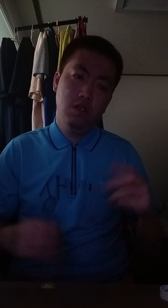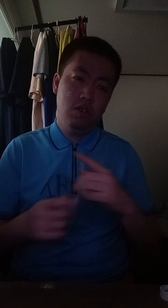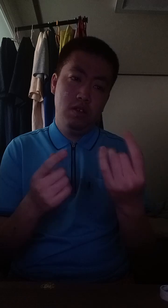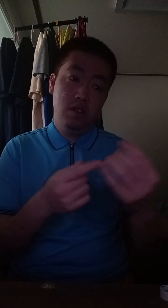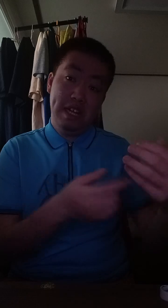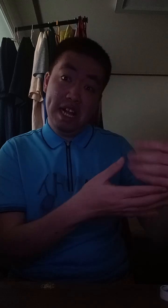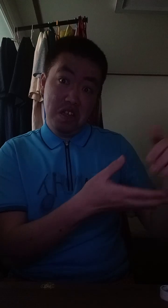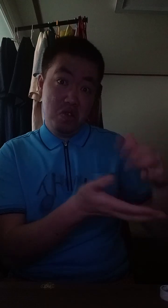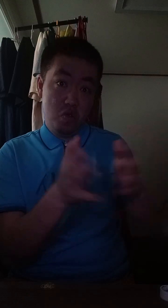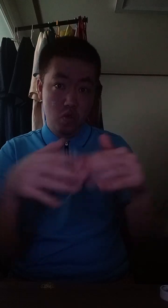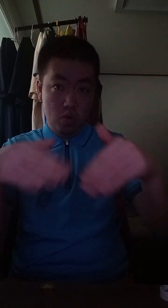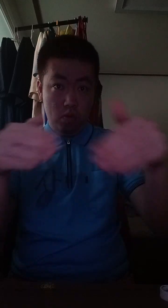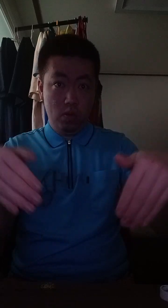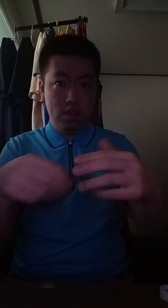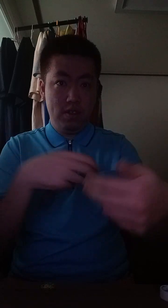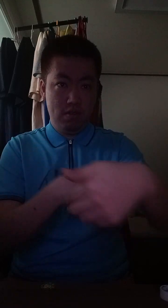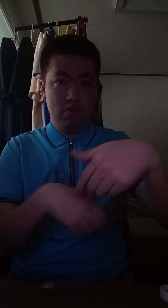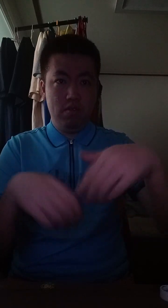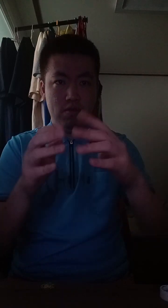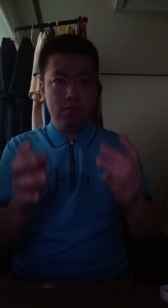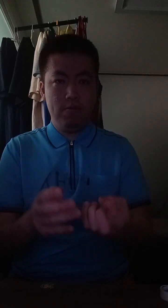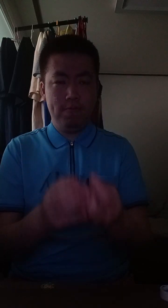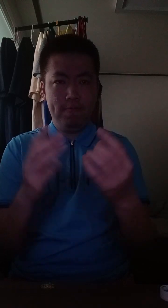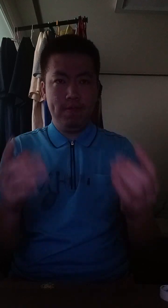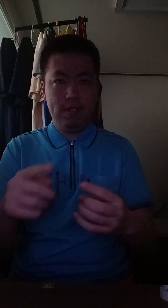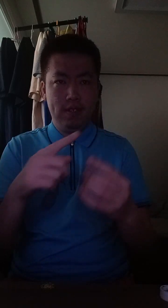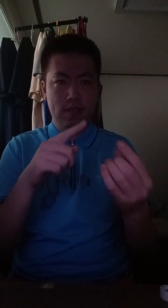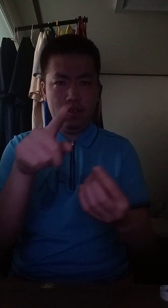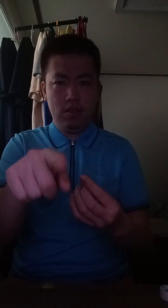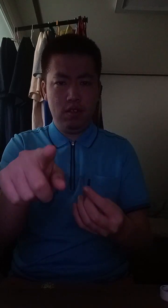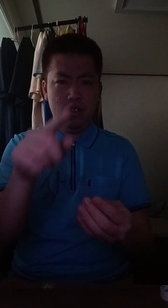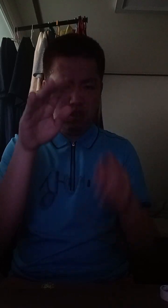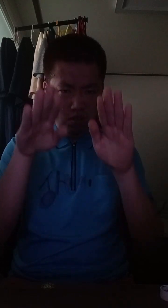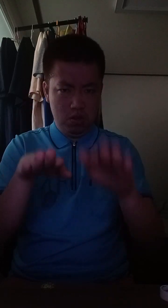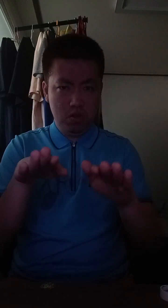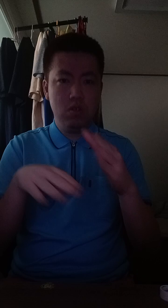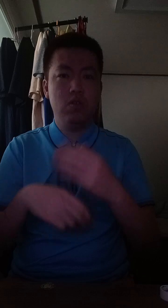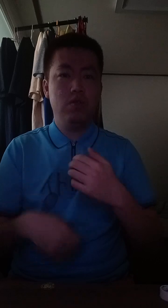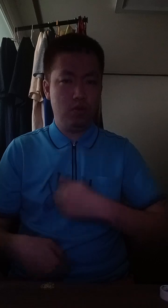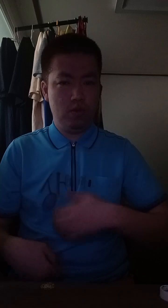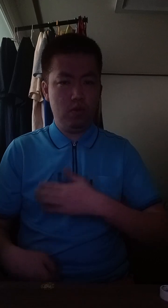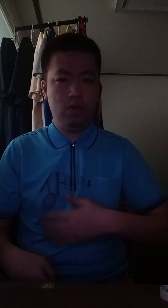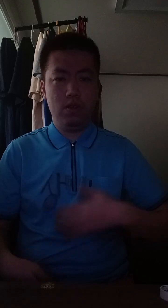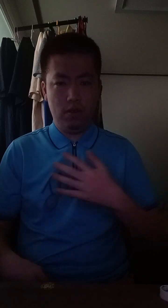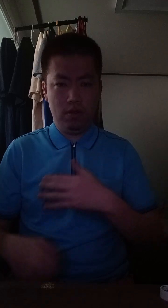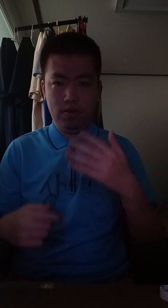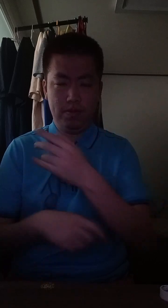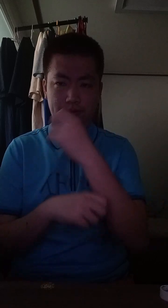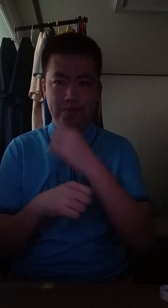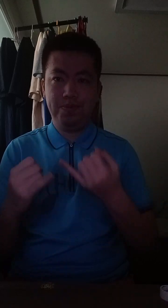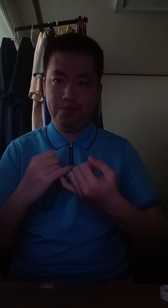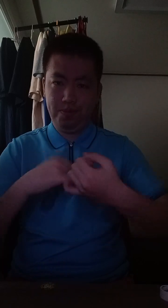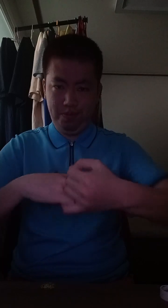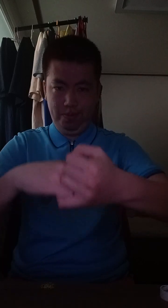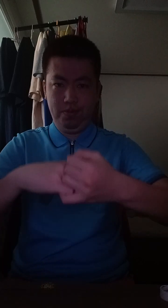도로나 횡단보도, 지하철 승강장에선 잠시 스마트폰을 내려놓는 것이 자신의 안전을 지키는 일입니다. 채널A